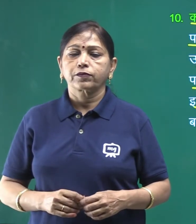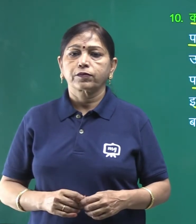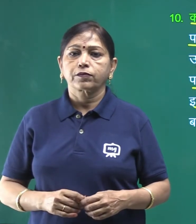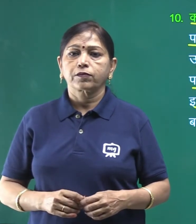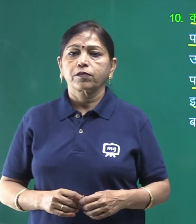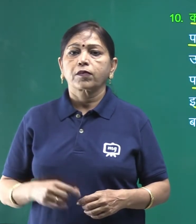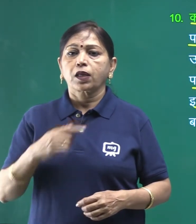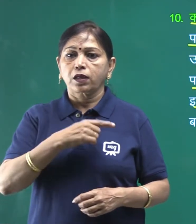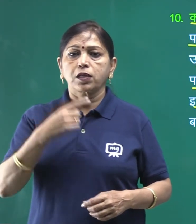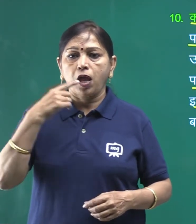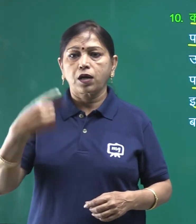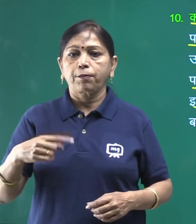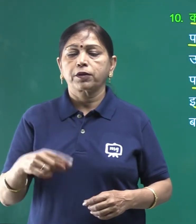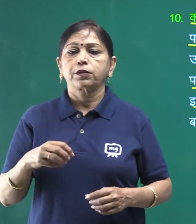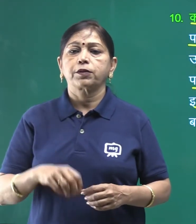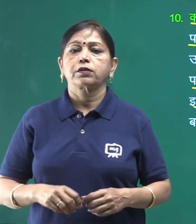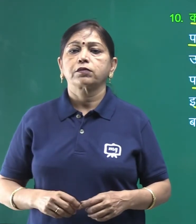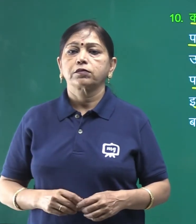इस तापमान पर